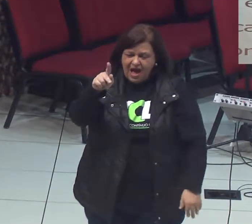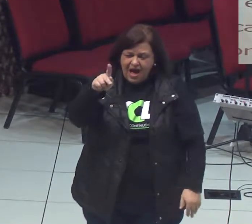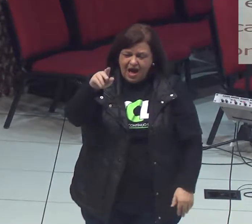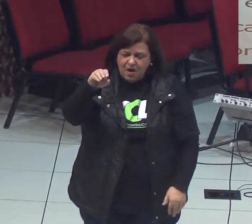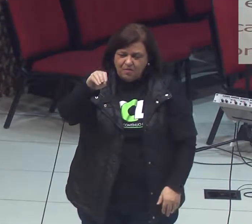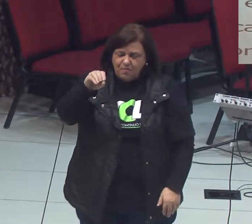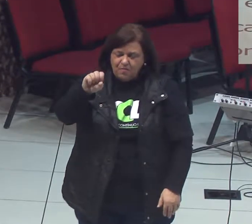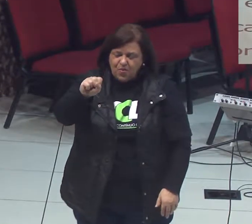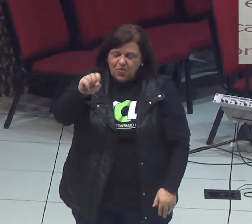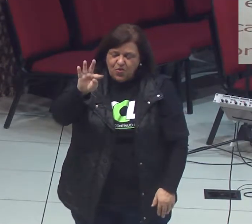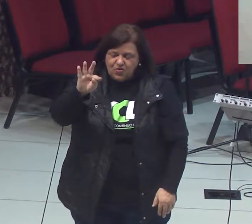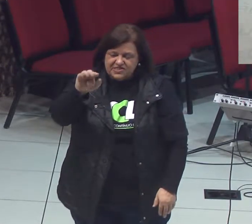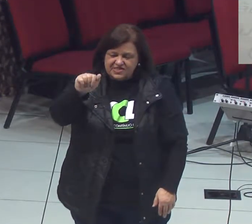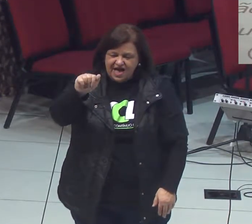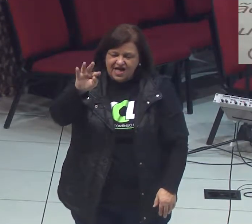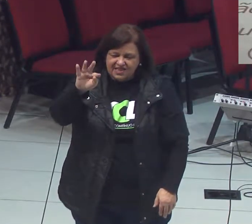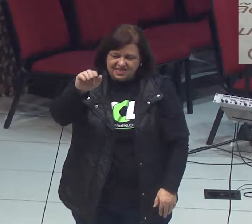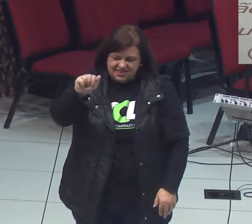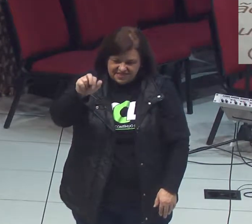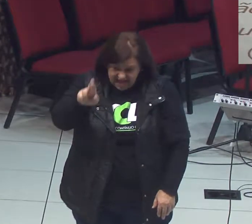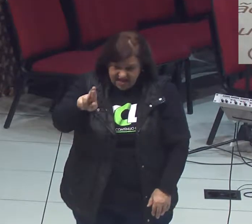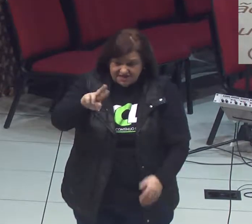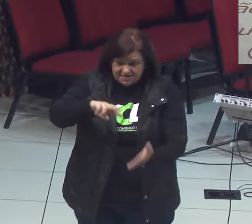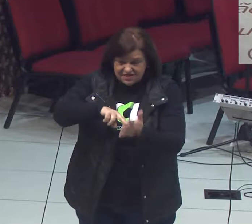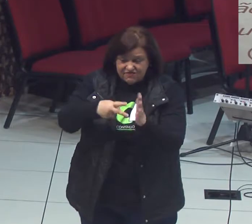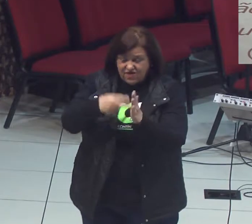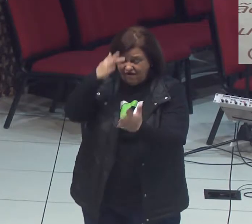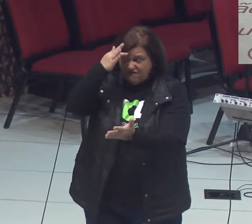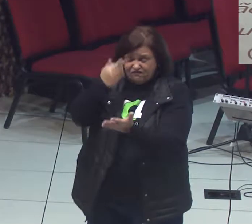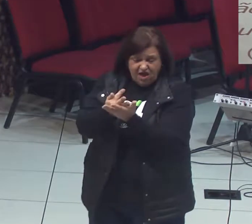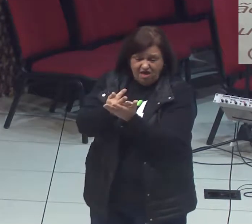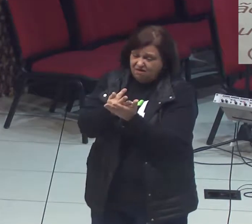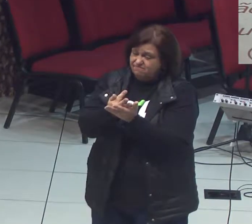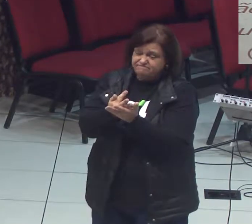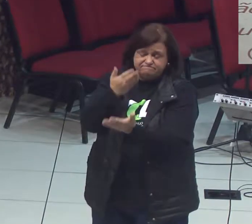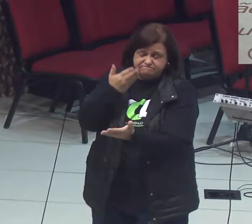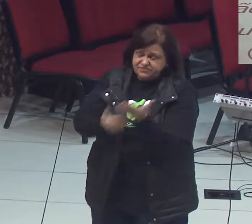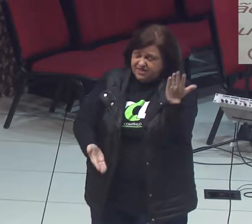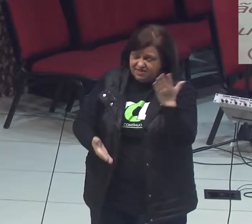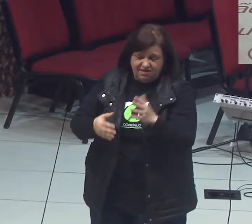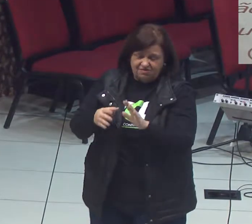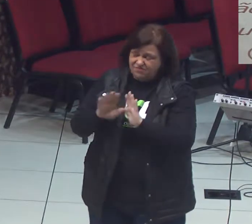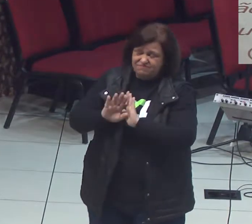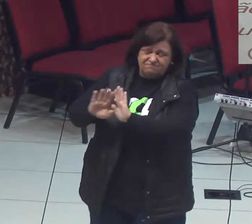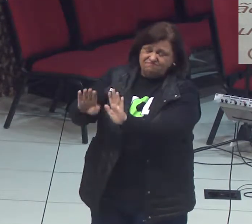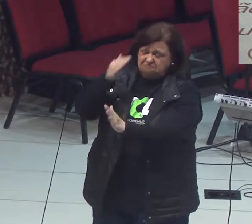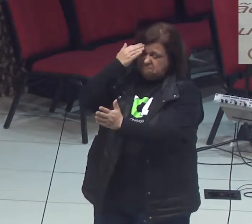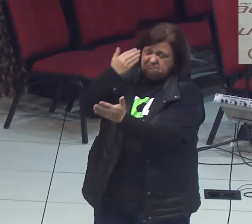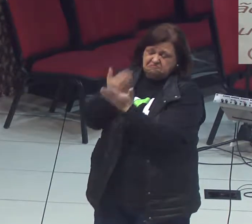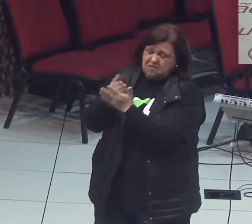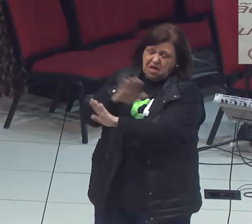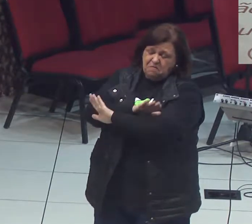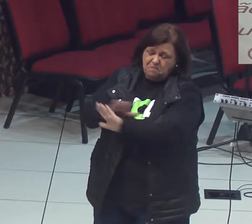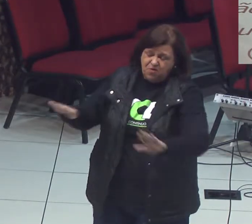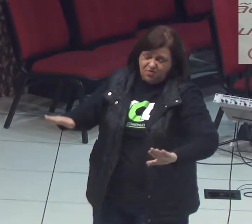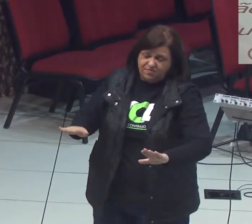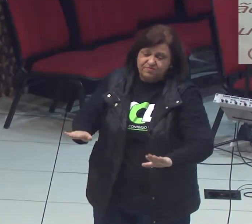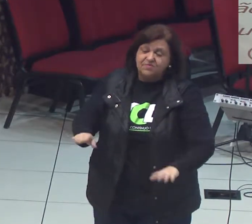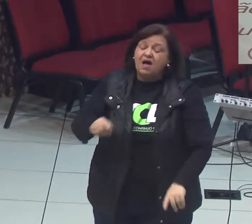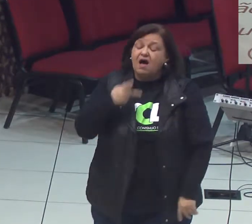O Espírito de Deus diz, lá em 1 Timóteo 4:1, diz o texto bíblico, que claramente nos últimos